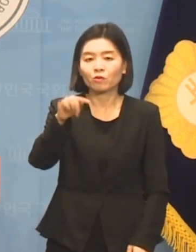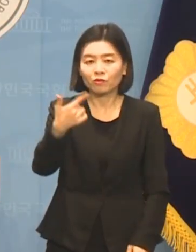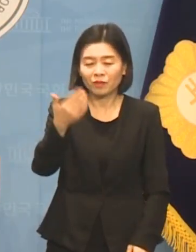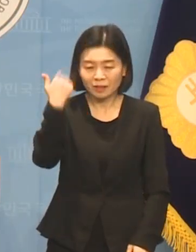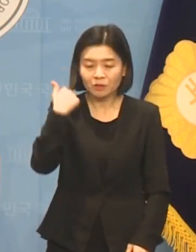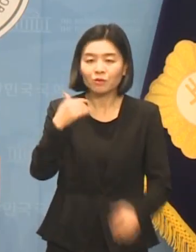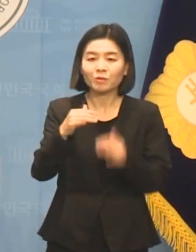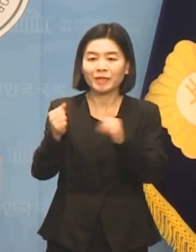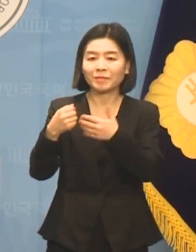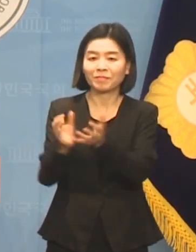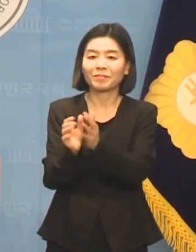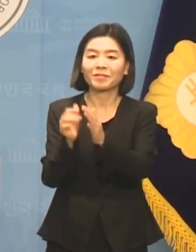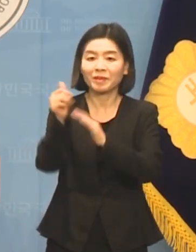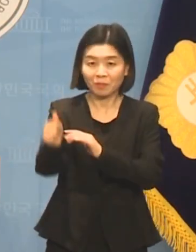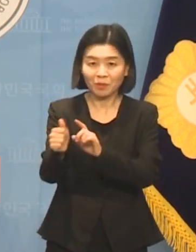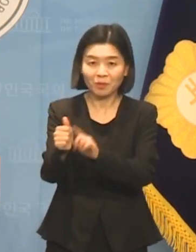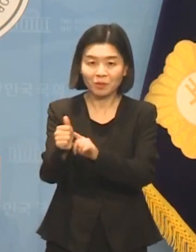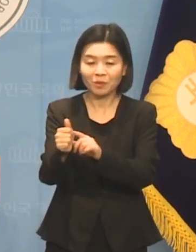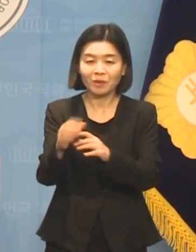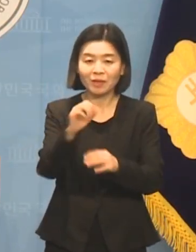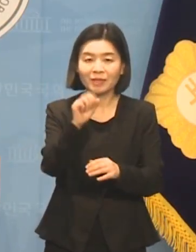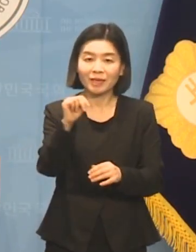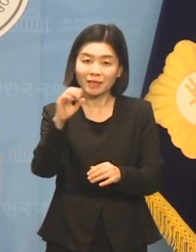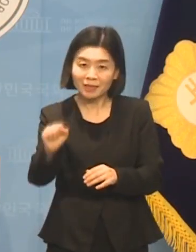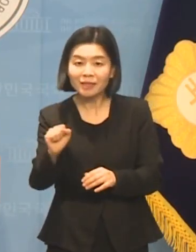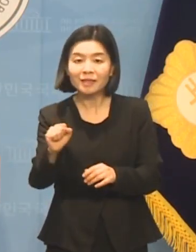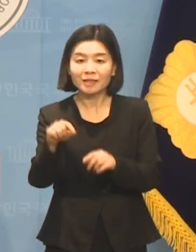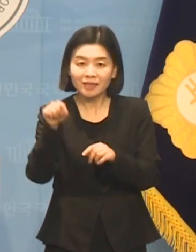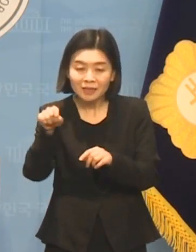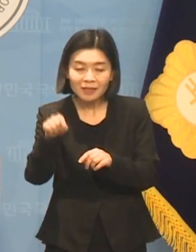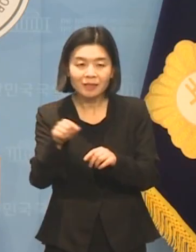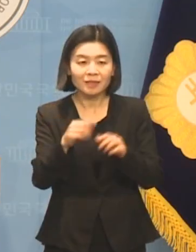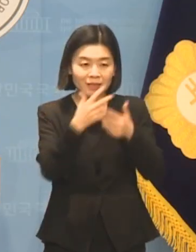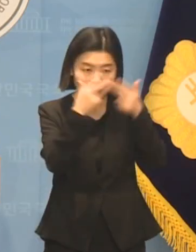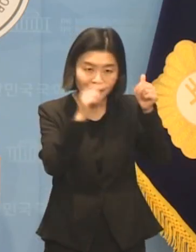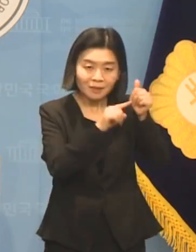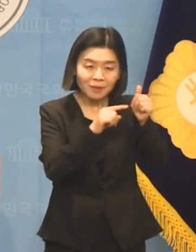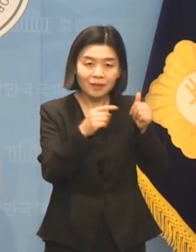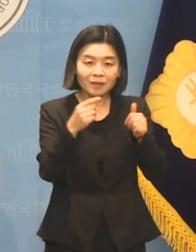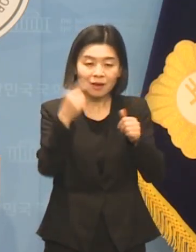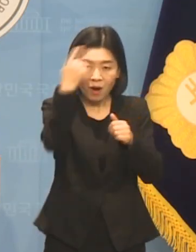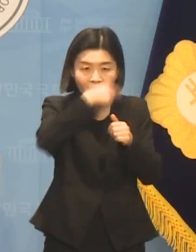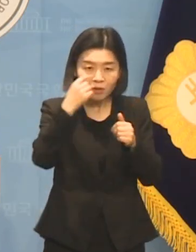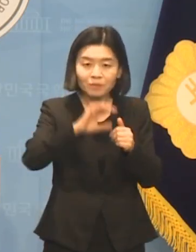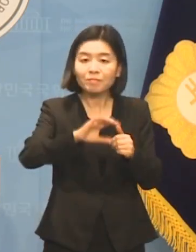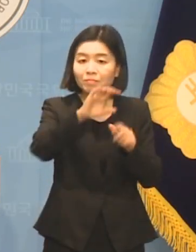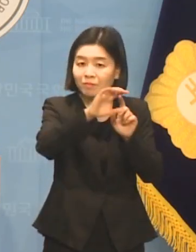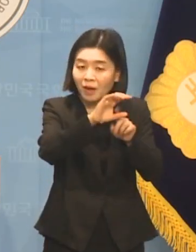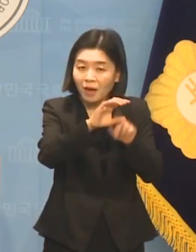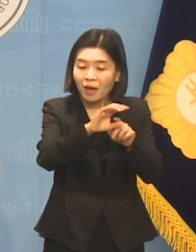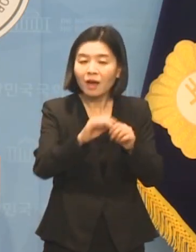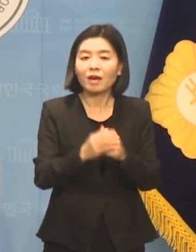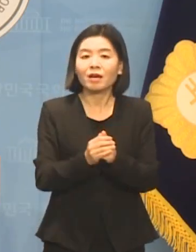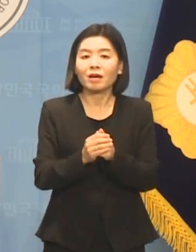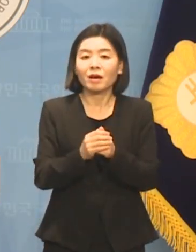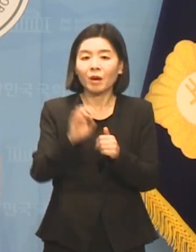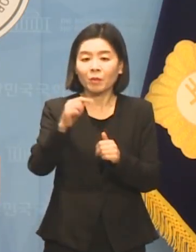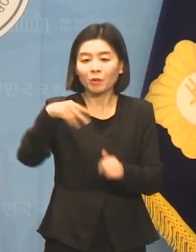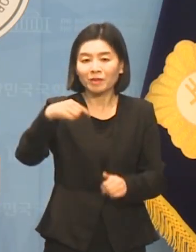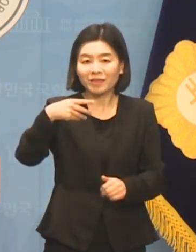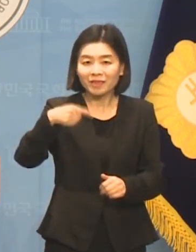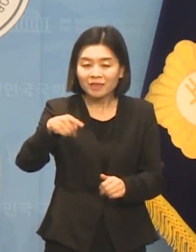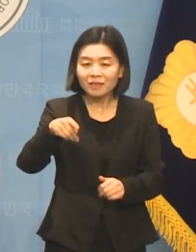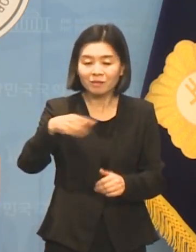자신의 SNS에 이재명 대표 사진과 함께 Most Dangerous Man in Korea라고